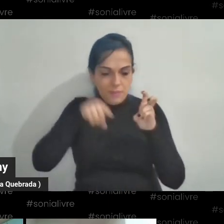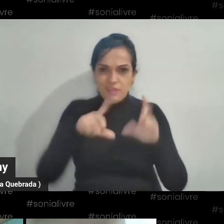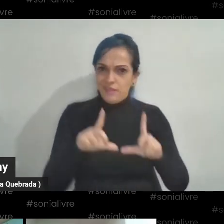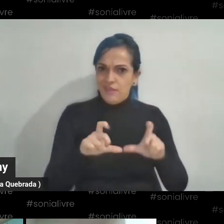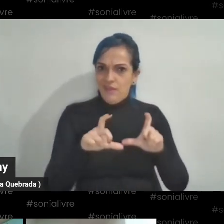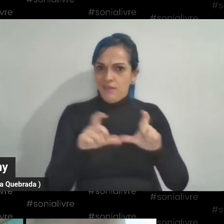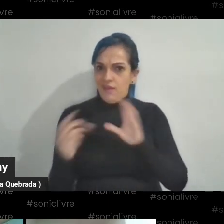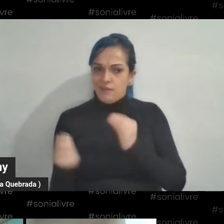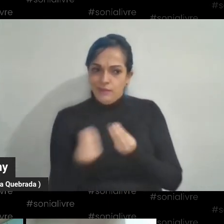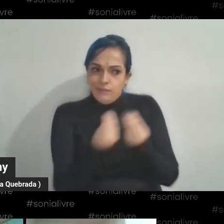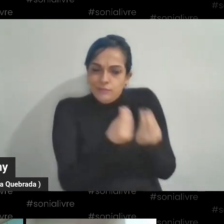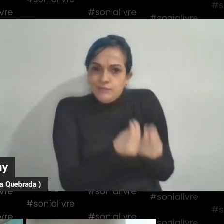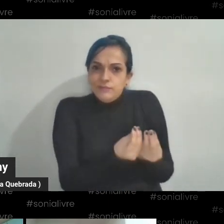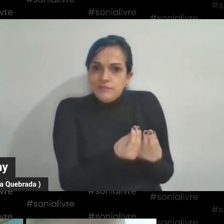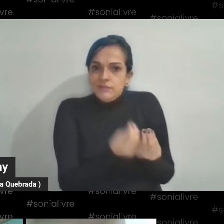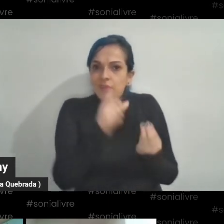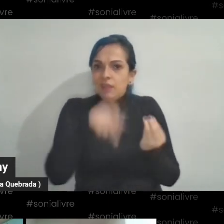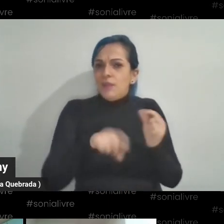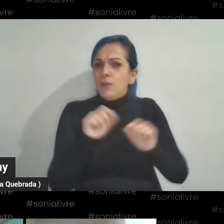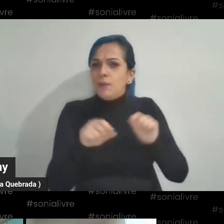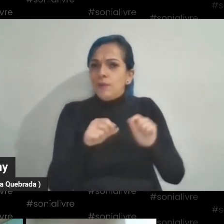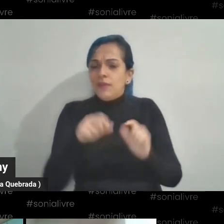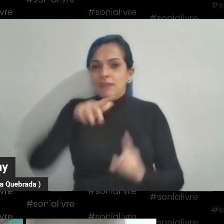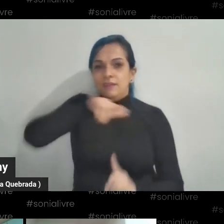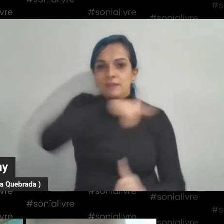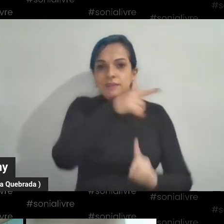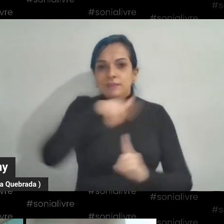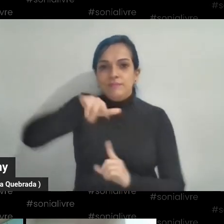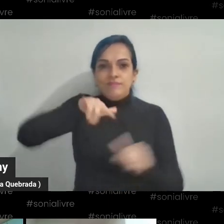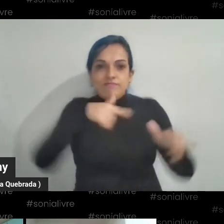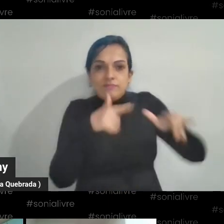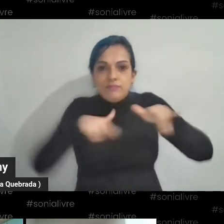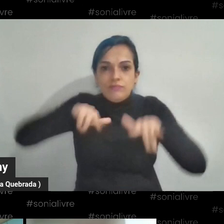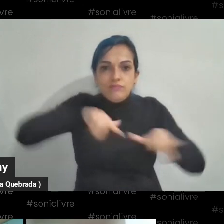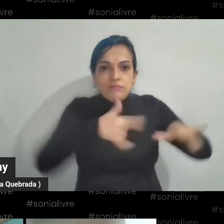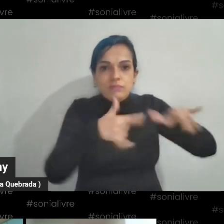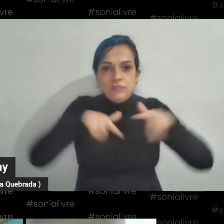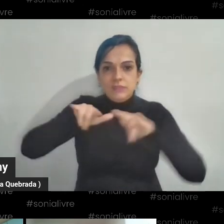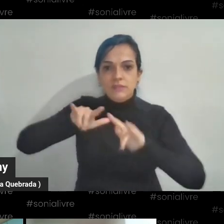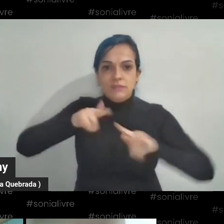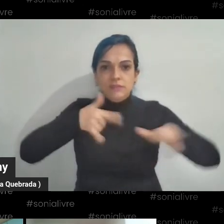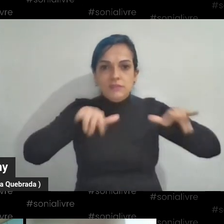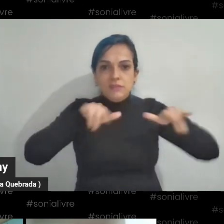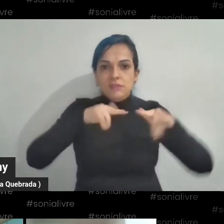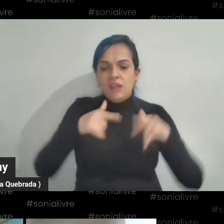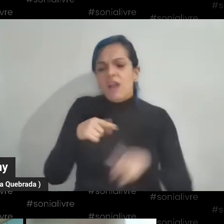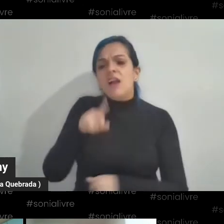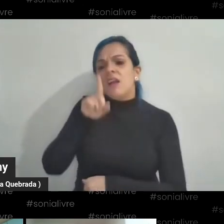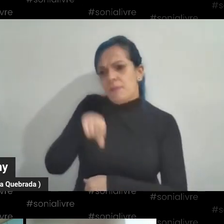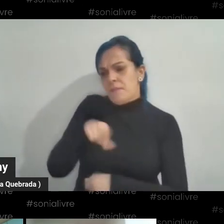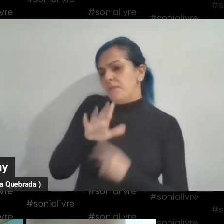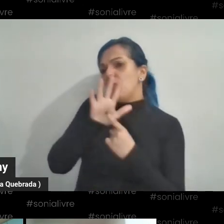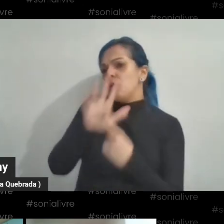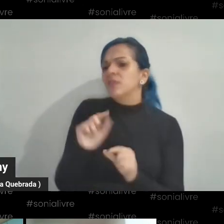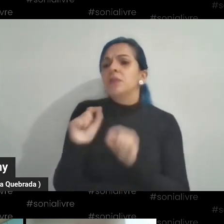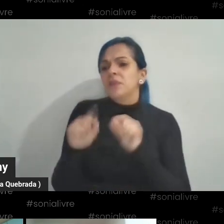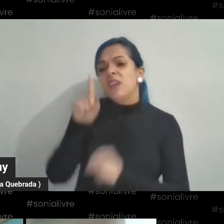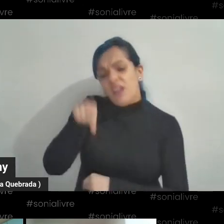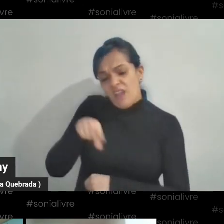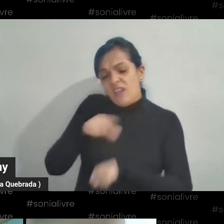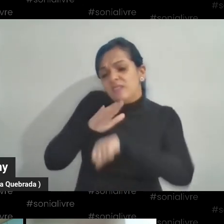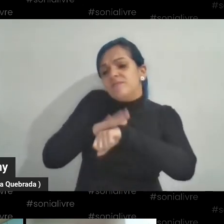foi uma manipulação para mostrar uma pessoa generosa que não